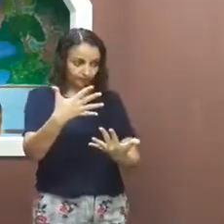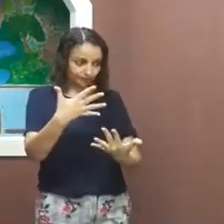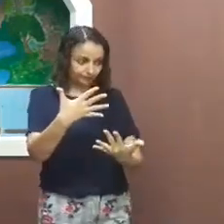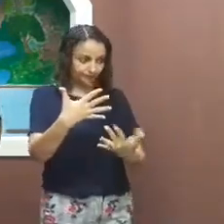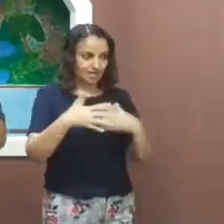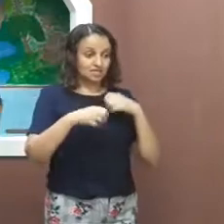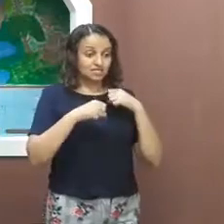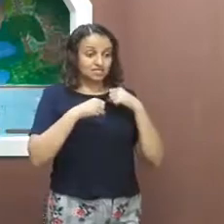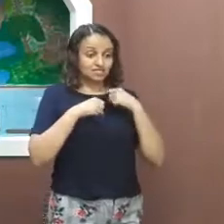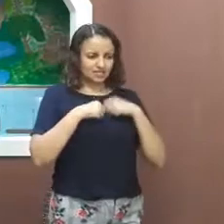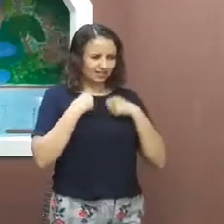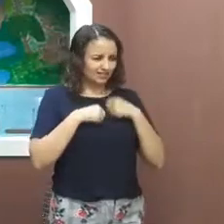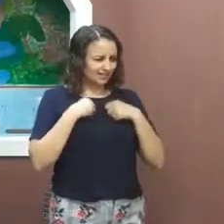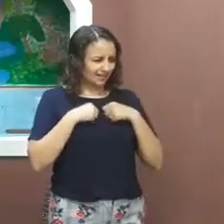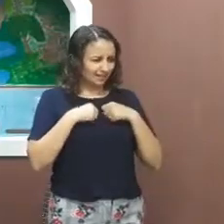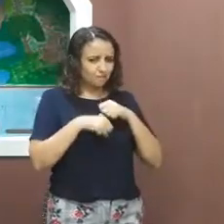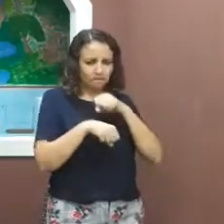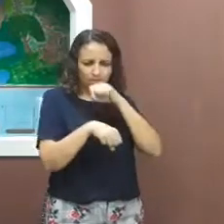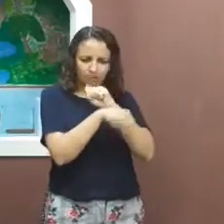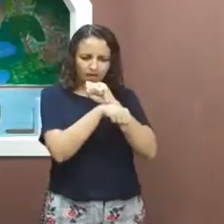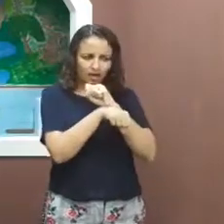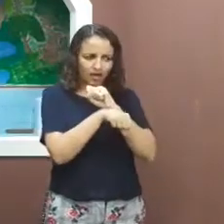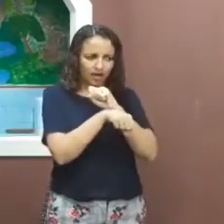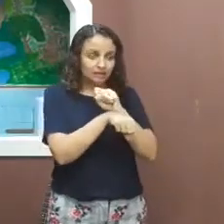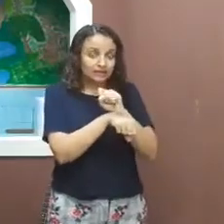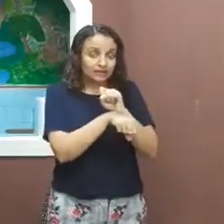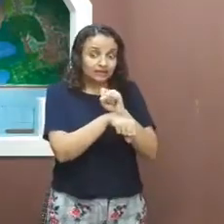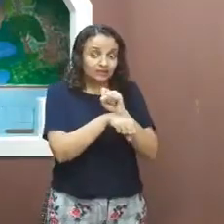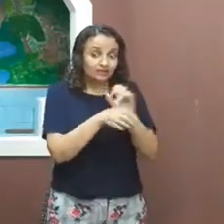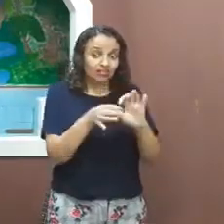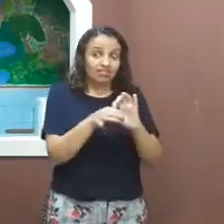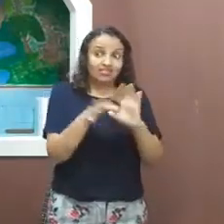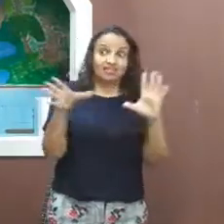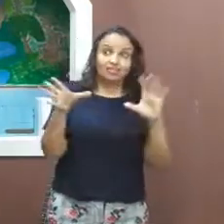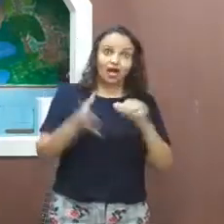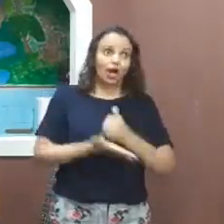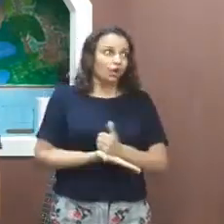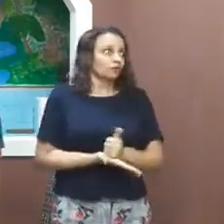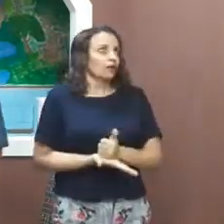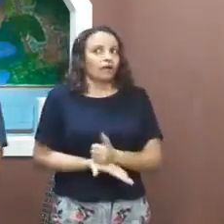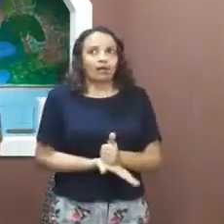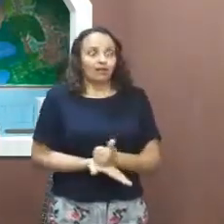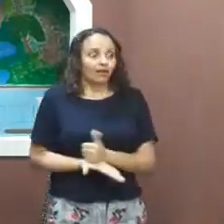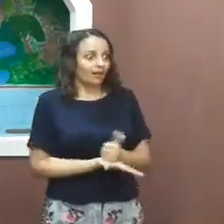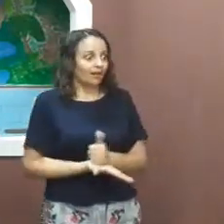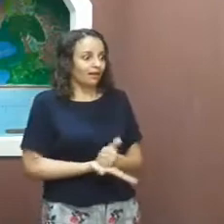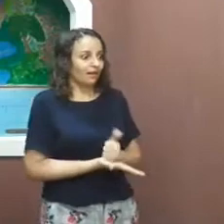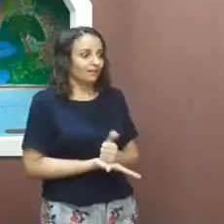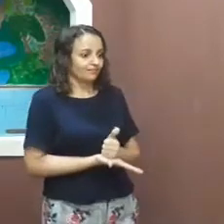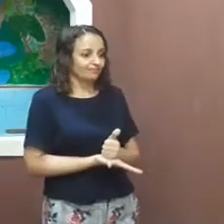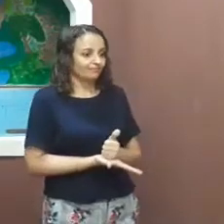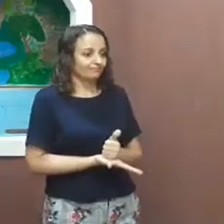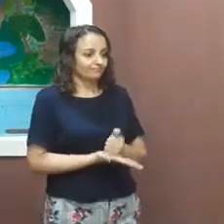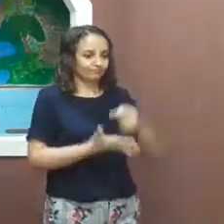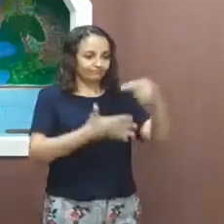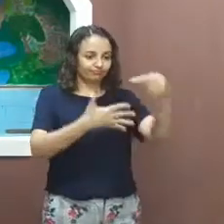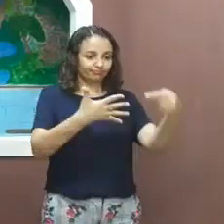a ansiedade tomar conta de você, porque ela pode desenvolver algumas coisas, pode desenvolver fobias